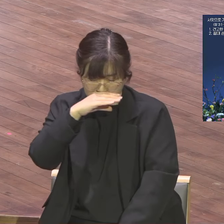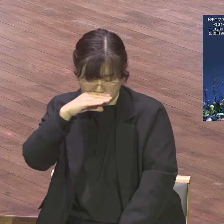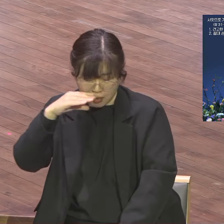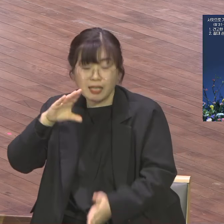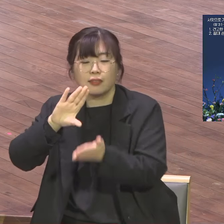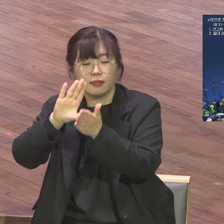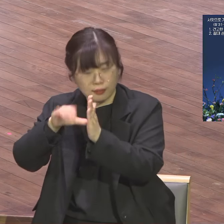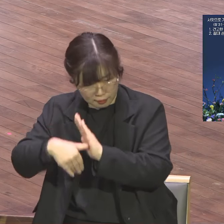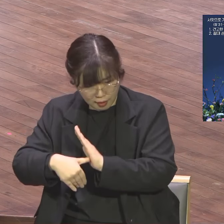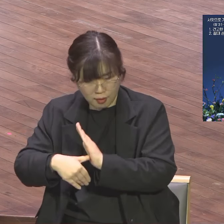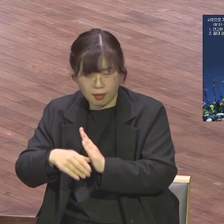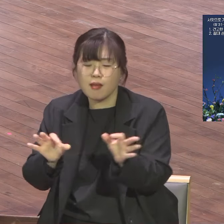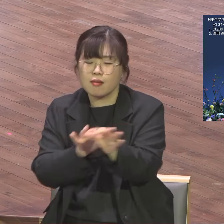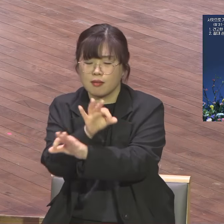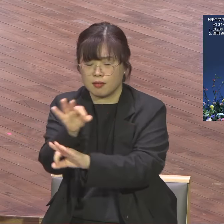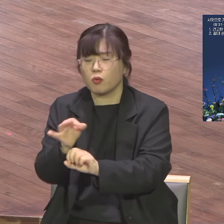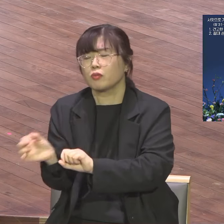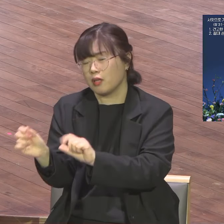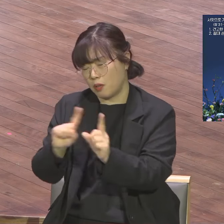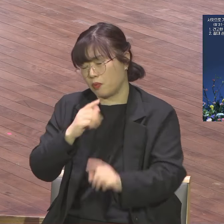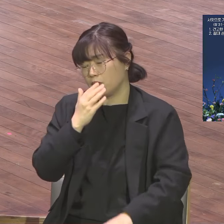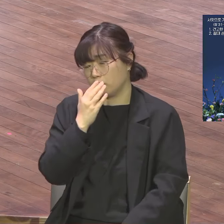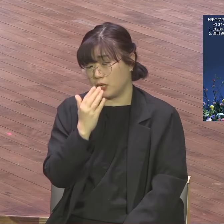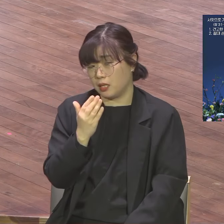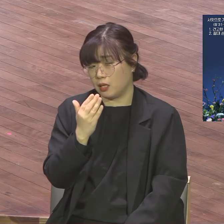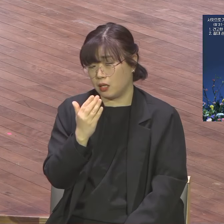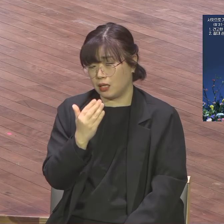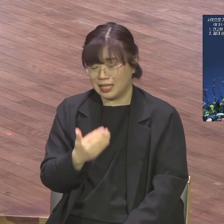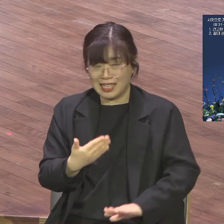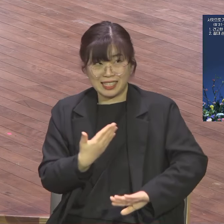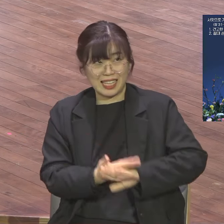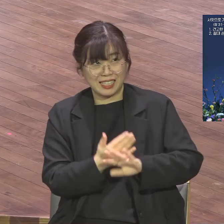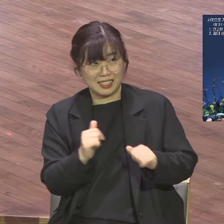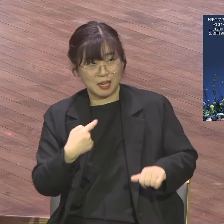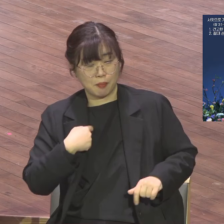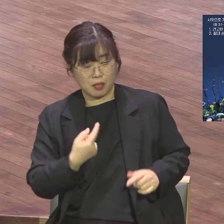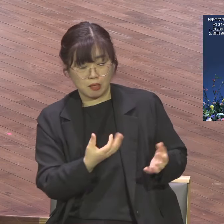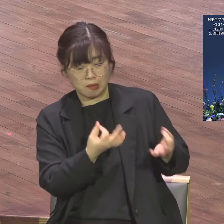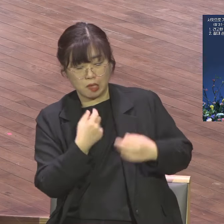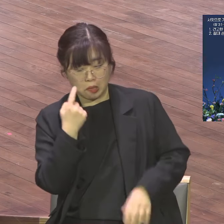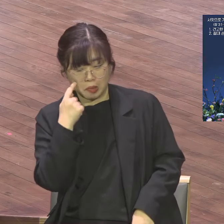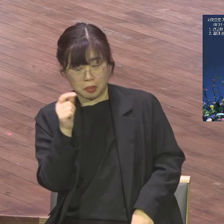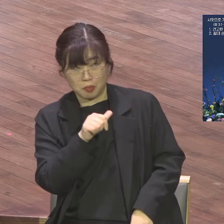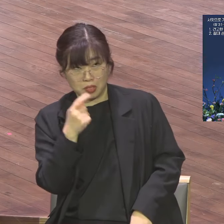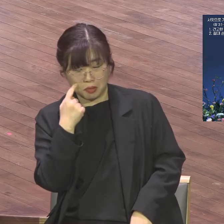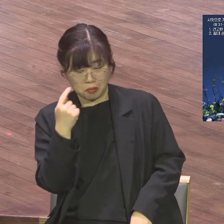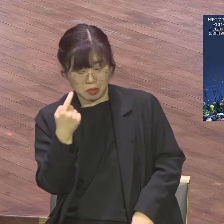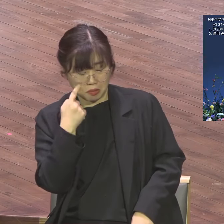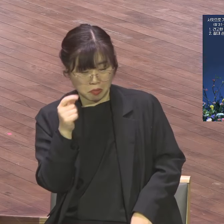앞에 하나님 앞에 11조